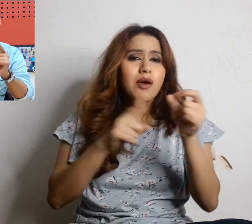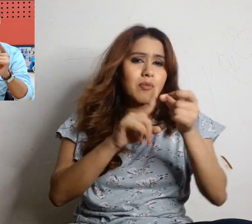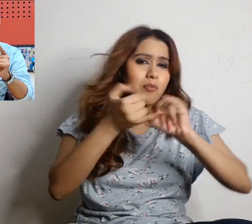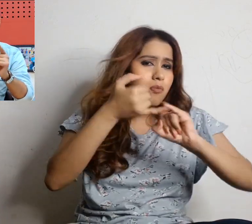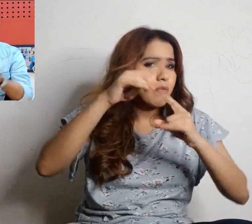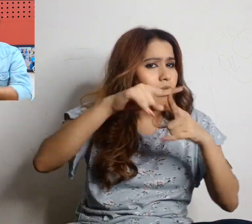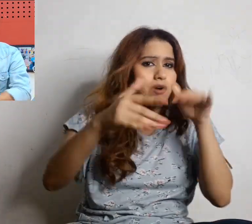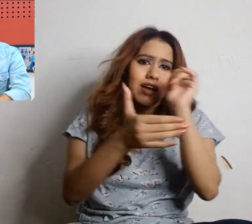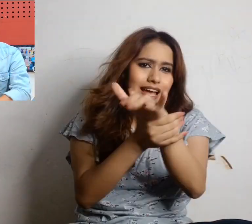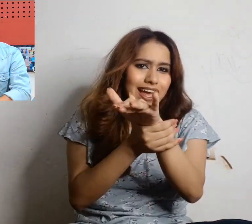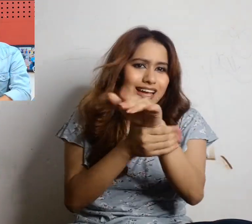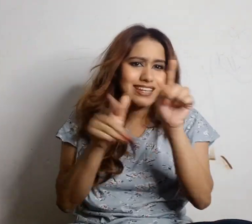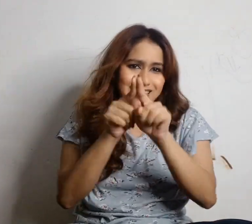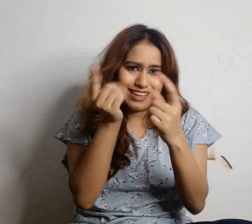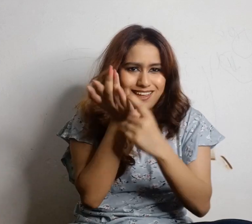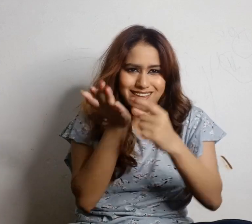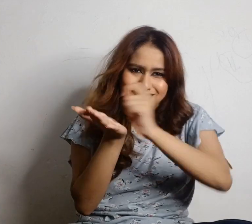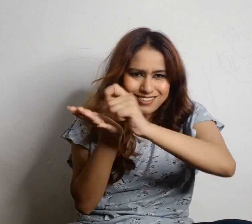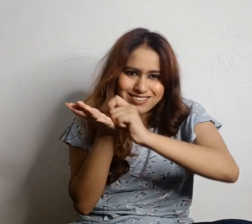वो कहीं नहीं पहुंचता।